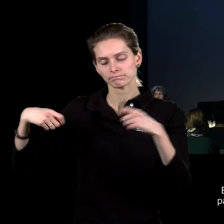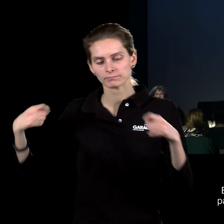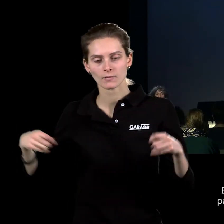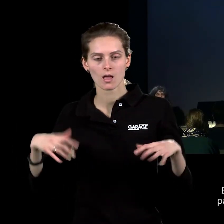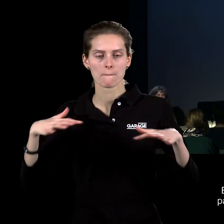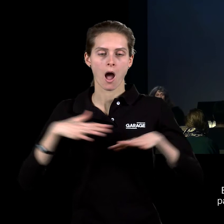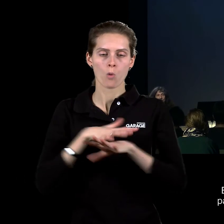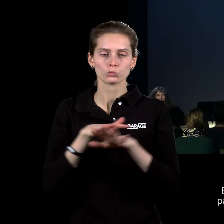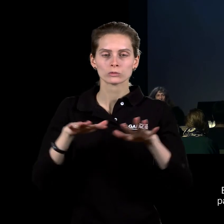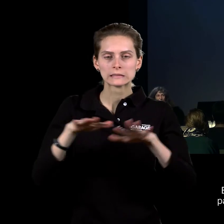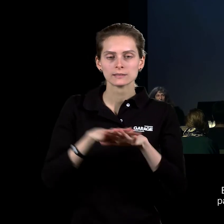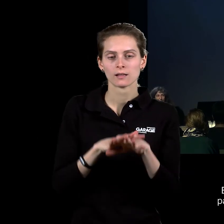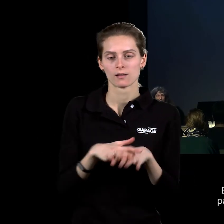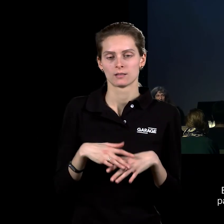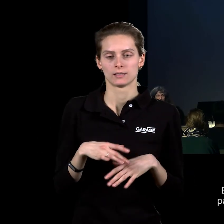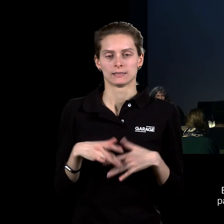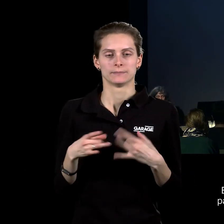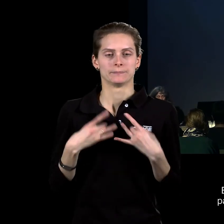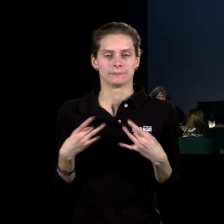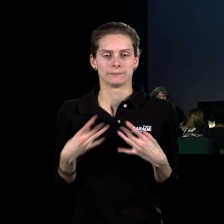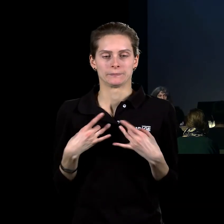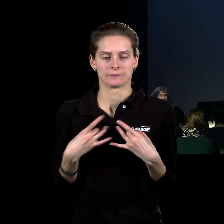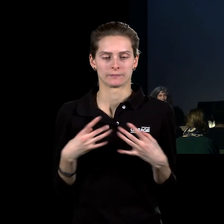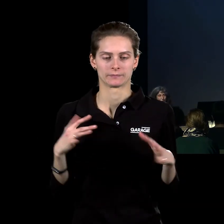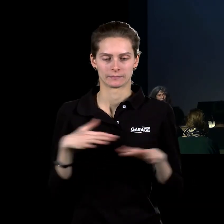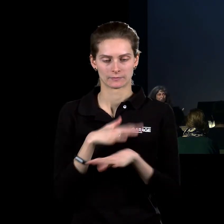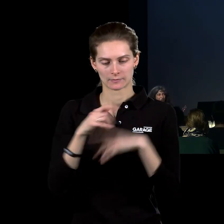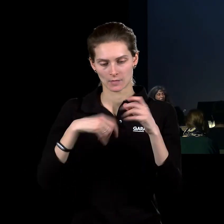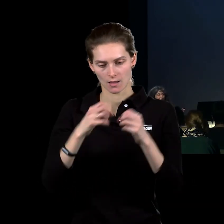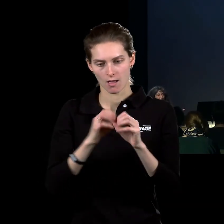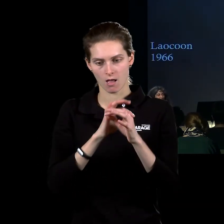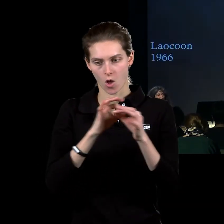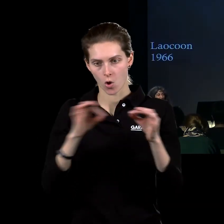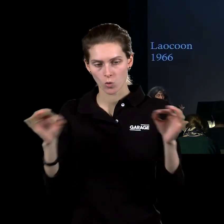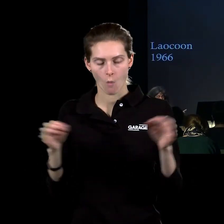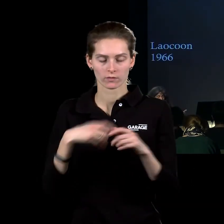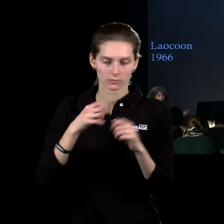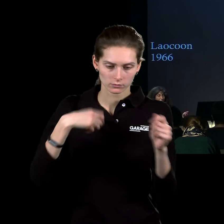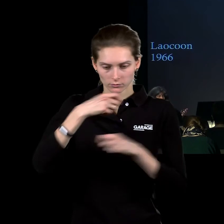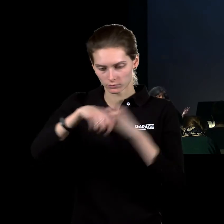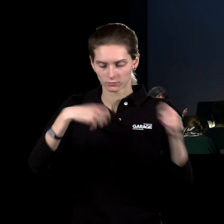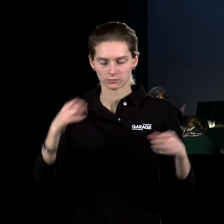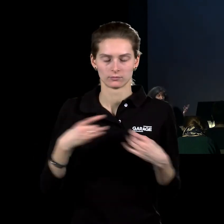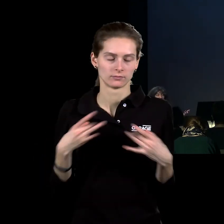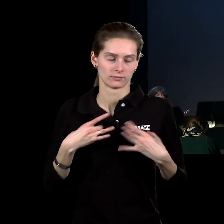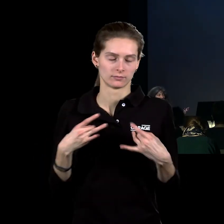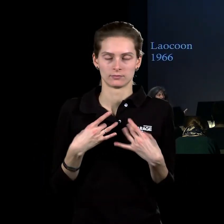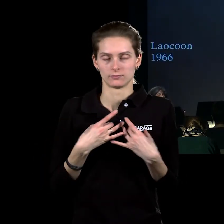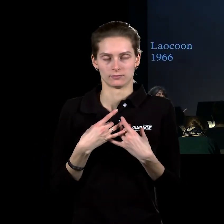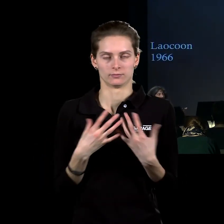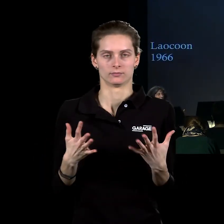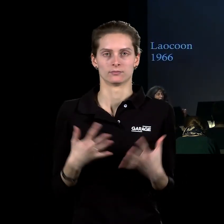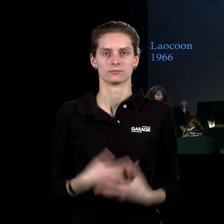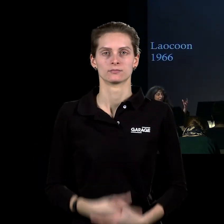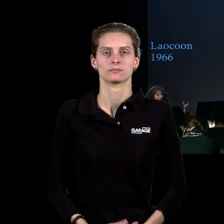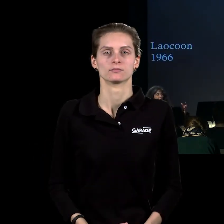то раздражение, которое вызывает эта пряжа, которую невозможно распутать, это вот эти самые клубки,